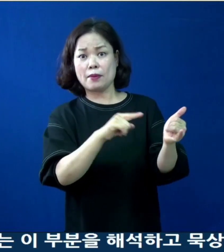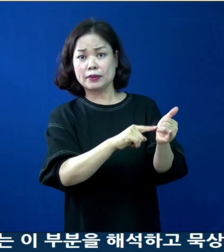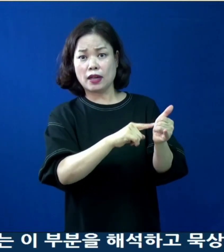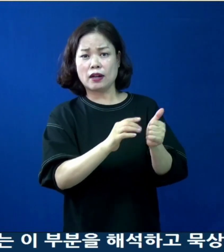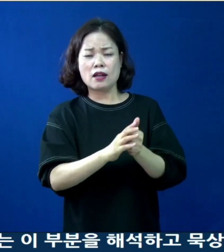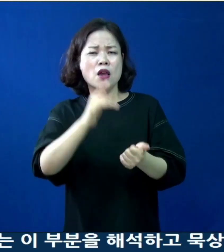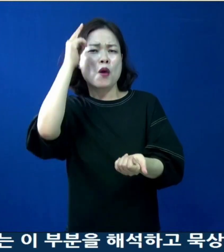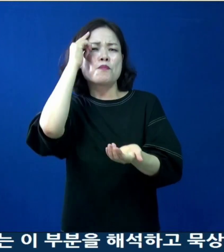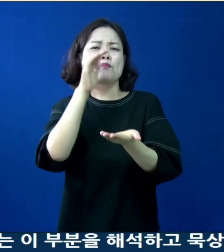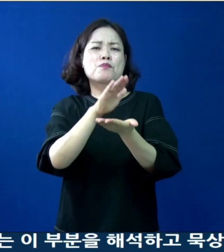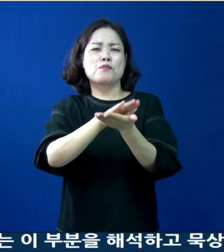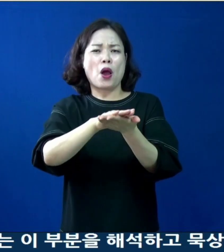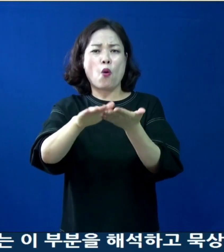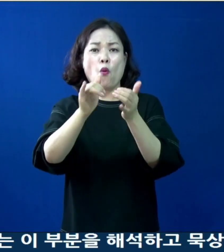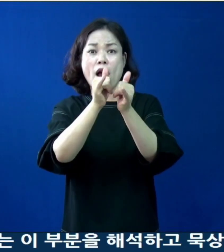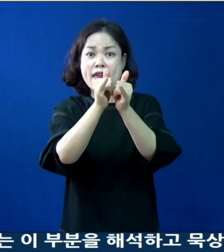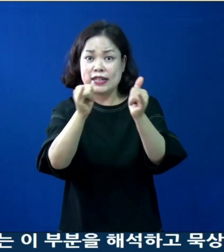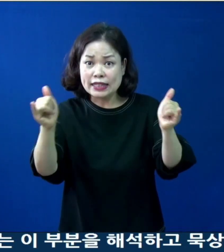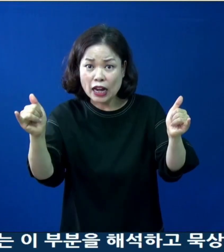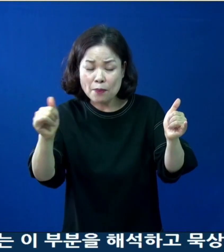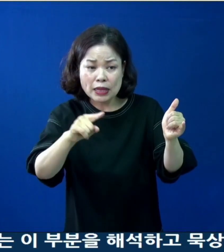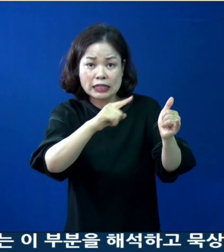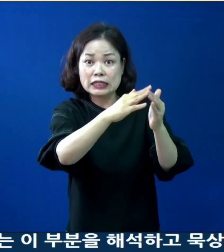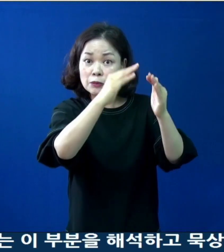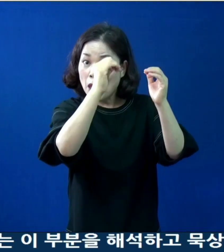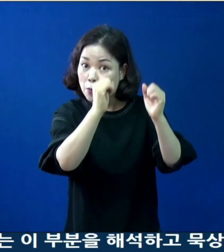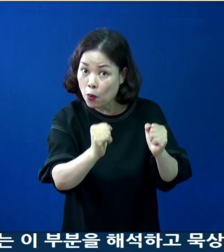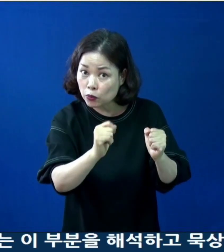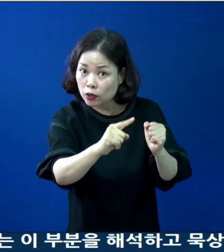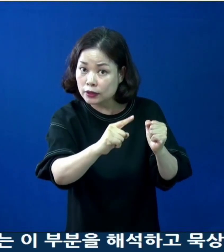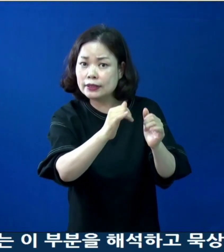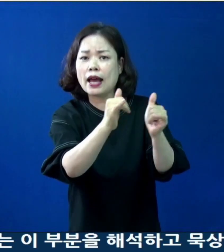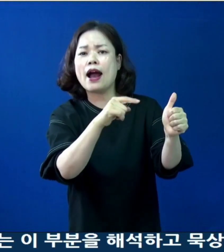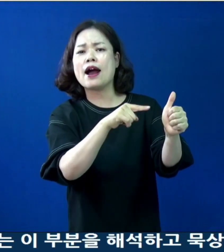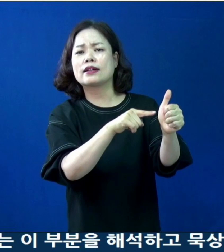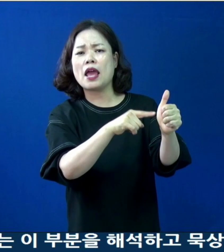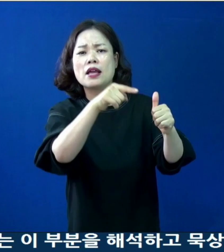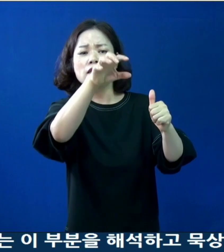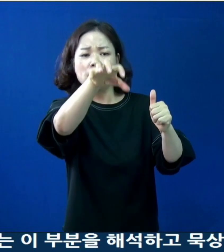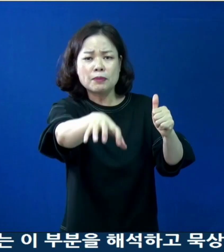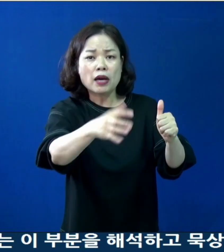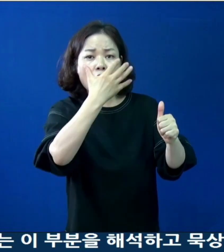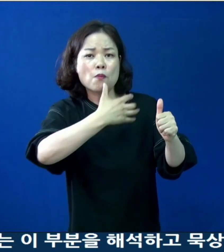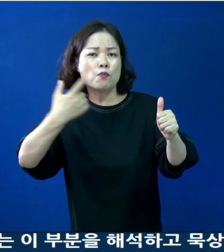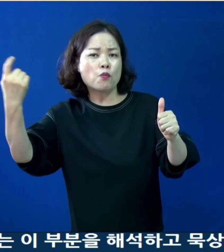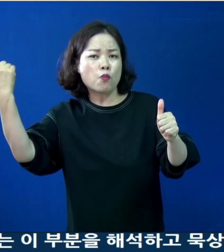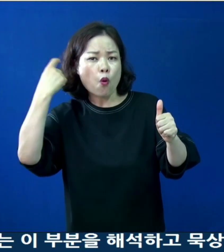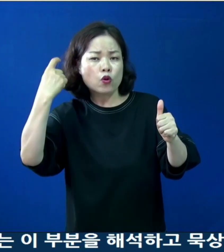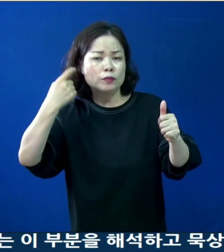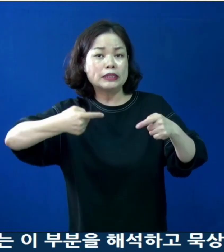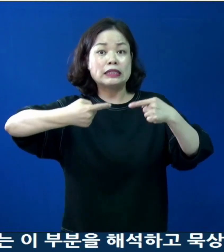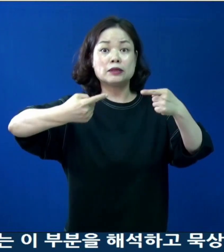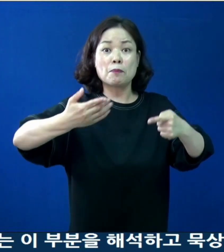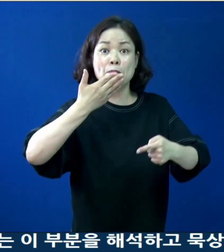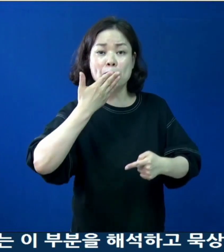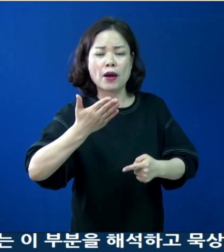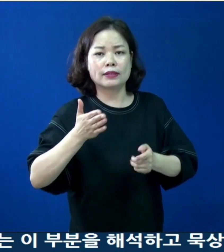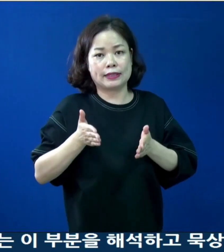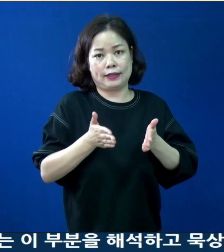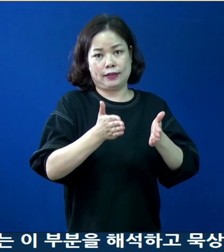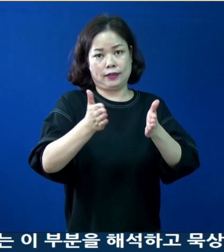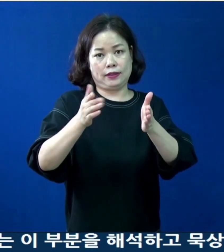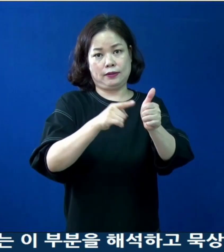peace, 평화의 사람이다 얘기했죠. 그 사람 집에 머물고 그 사람이 결국 그 마을에 복음이 진입하는 뭐가 된다? 통로가